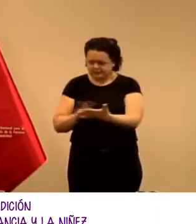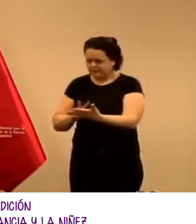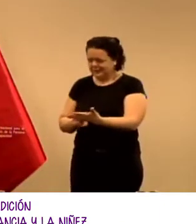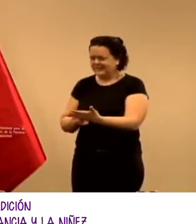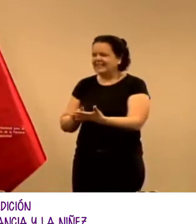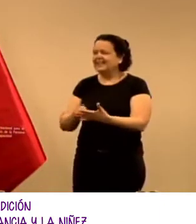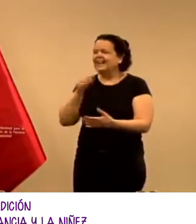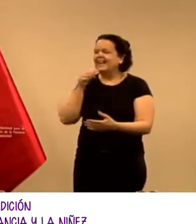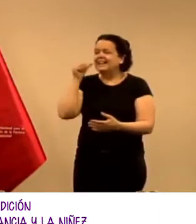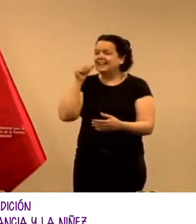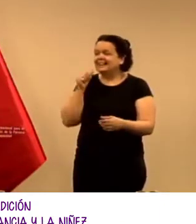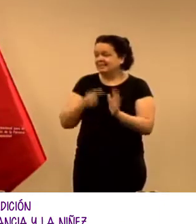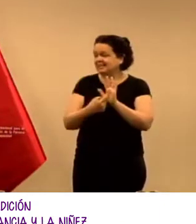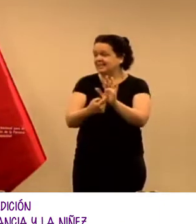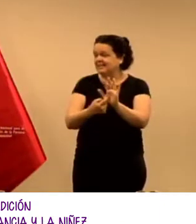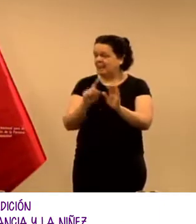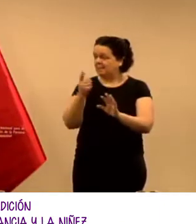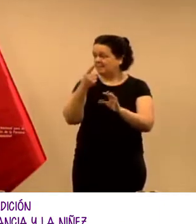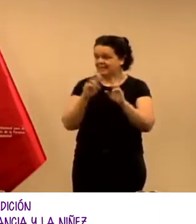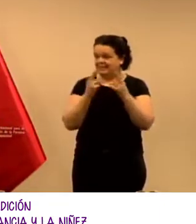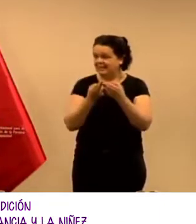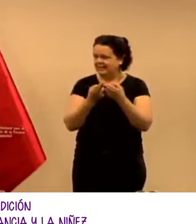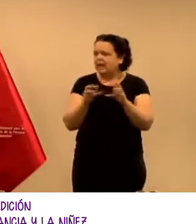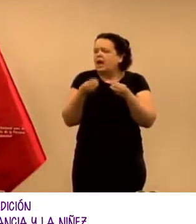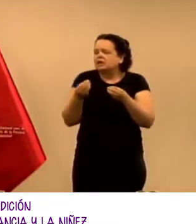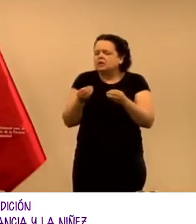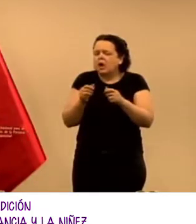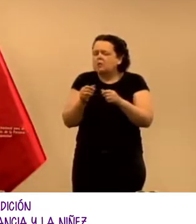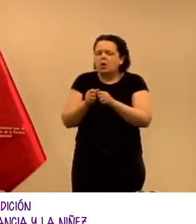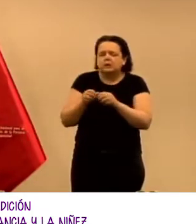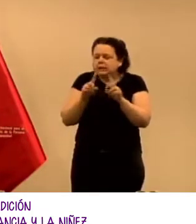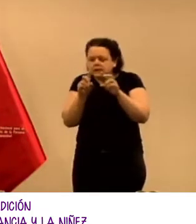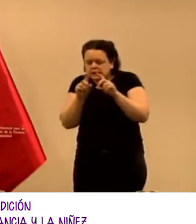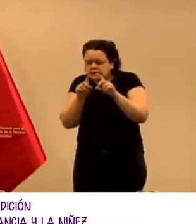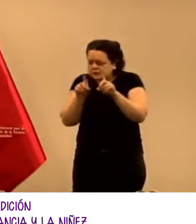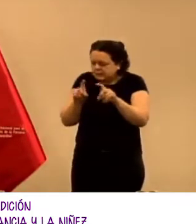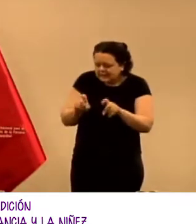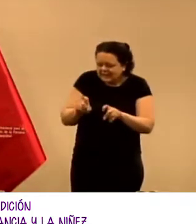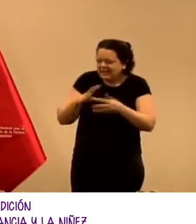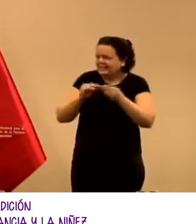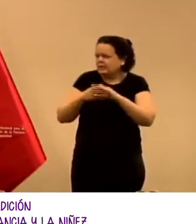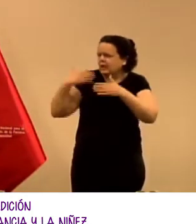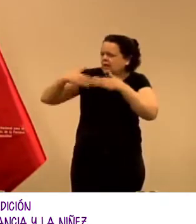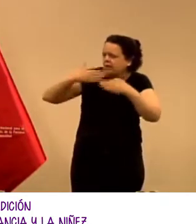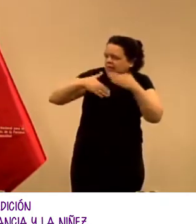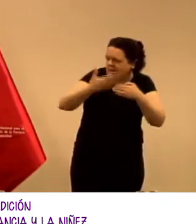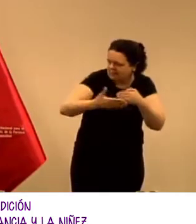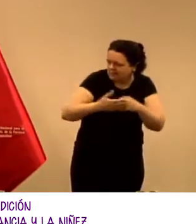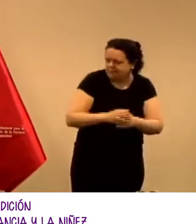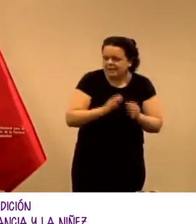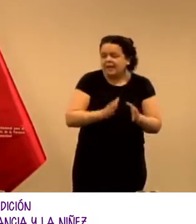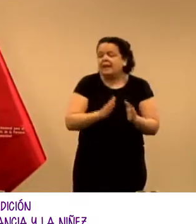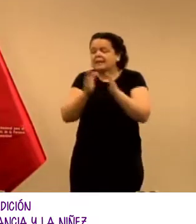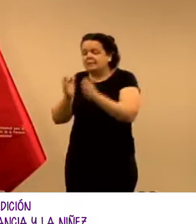ayer en la primera sesión, ese estudio sobre cómo se ha venido midiendo históricamente la discapacidad. Luego, una serie de consultas